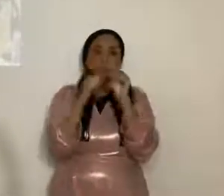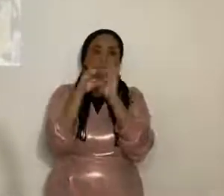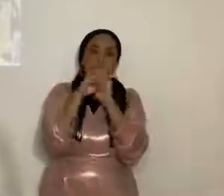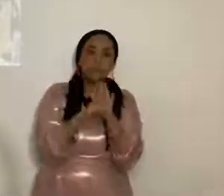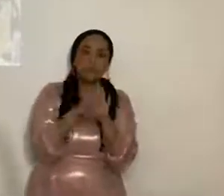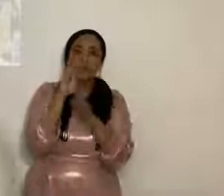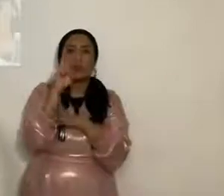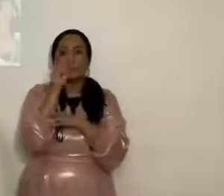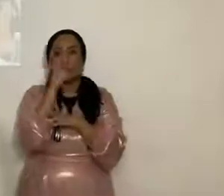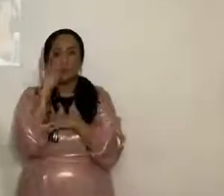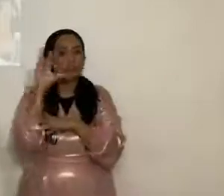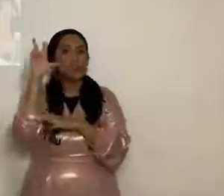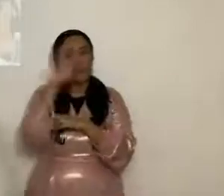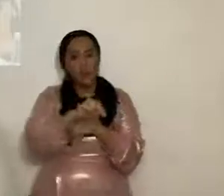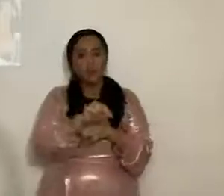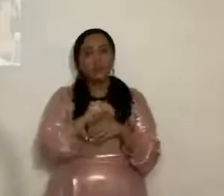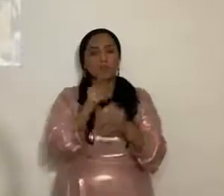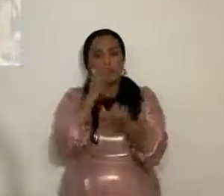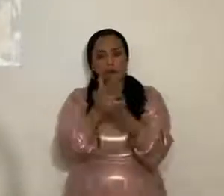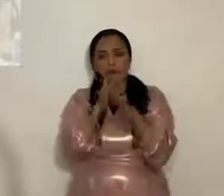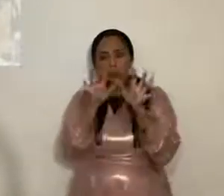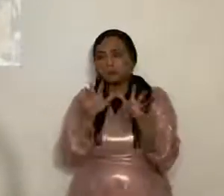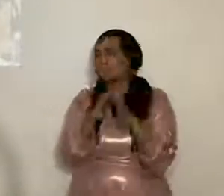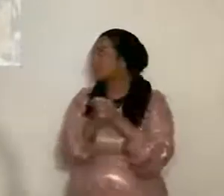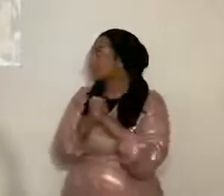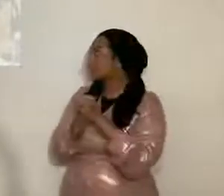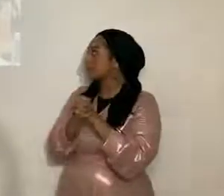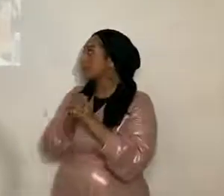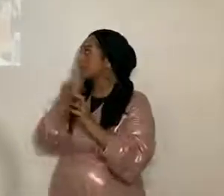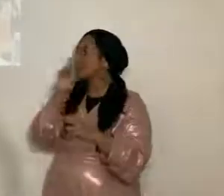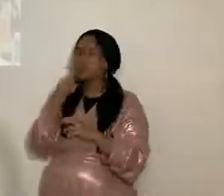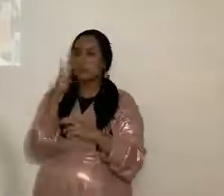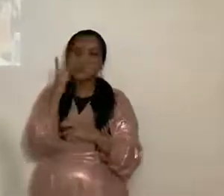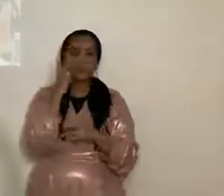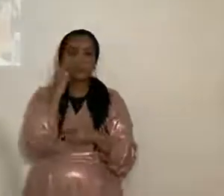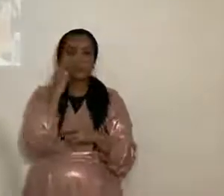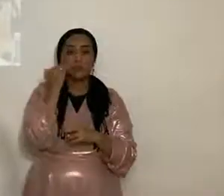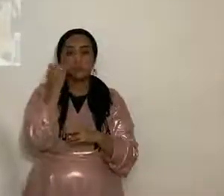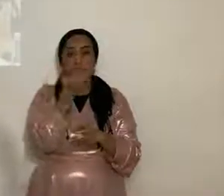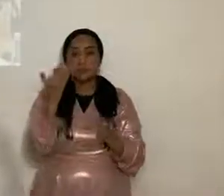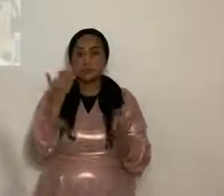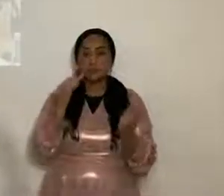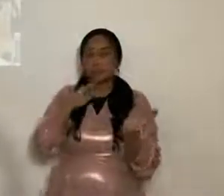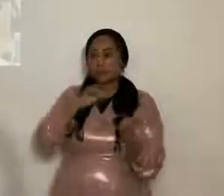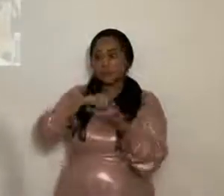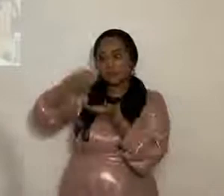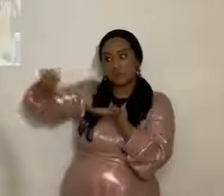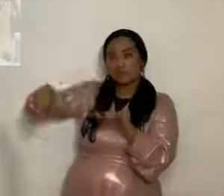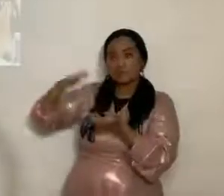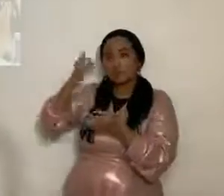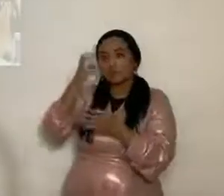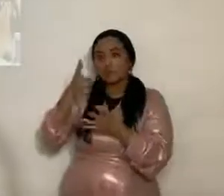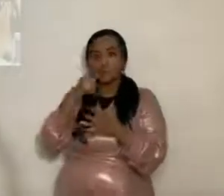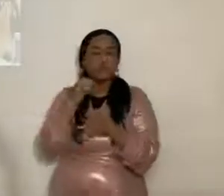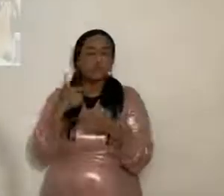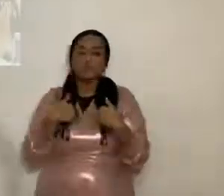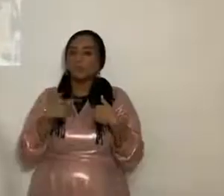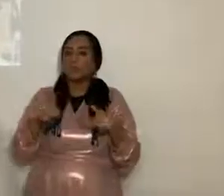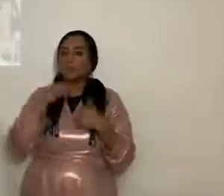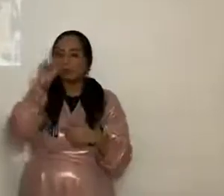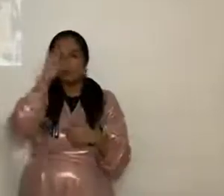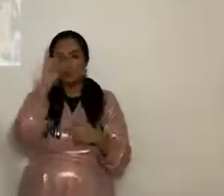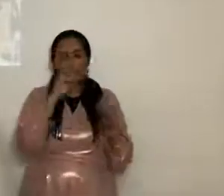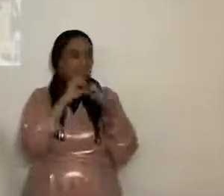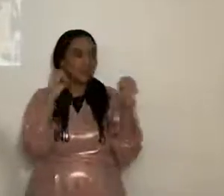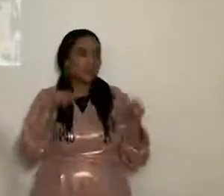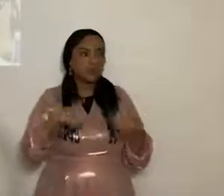los rabinos. No, detente, date cuenta. Si dejas a Yahshua, no tienes vida eterna, no